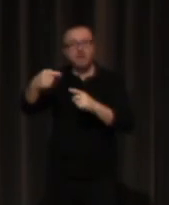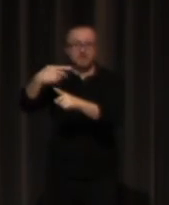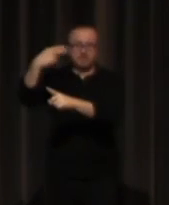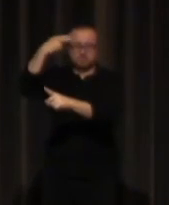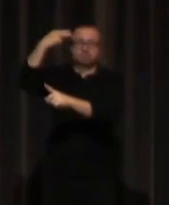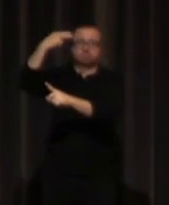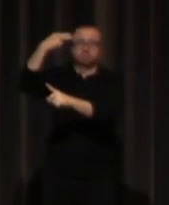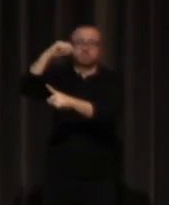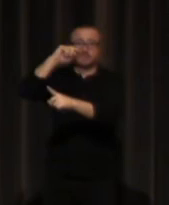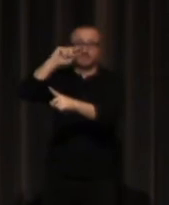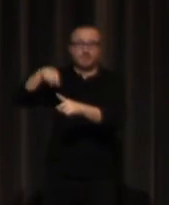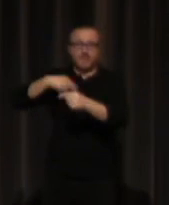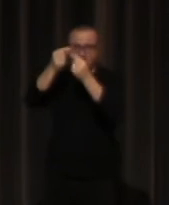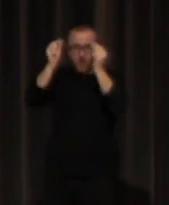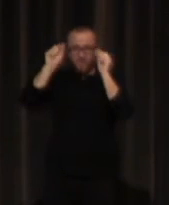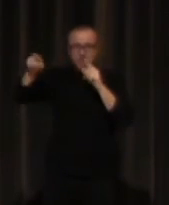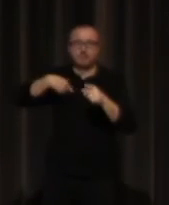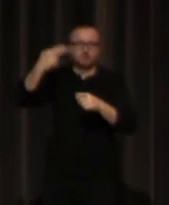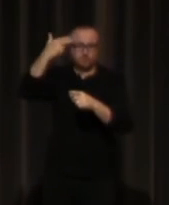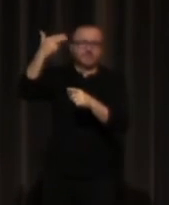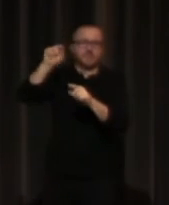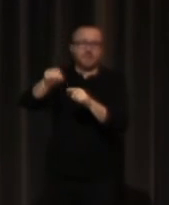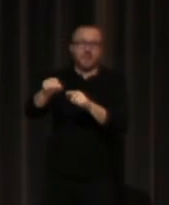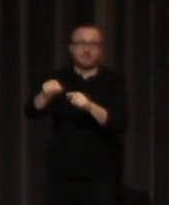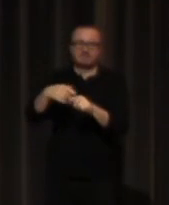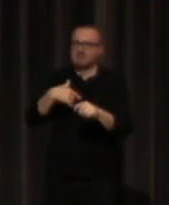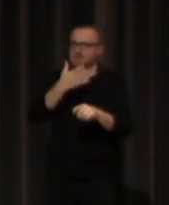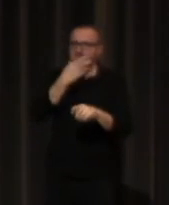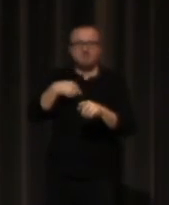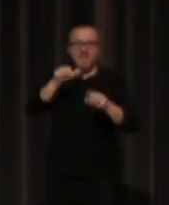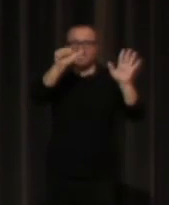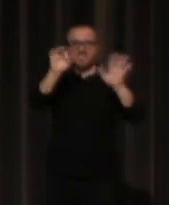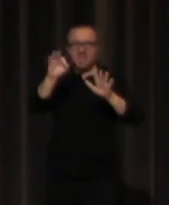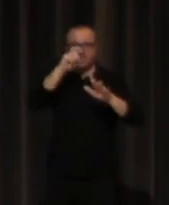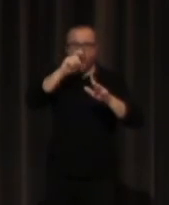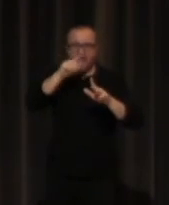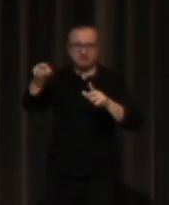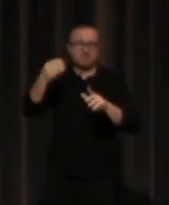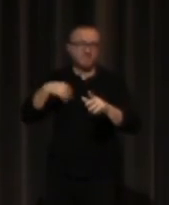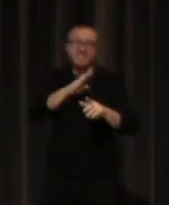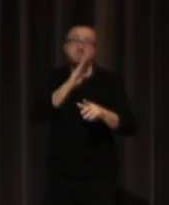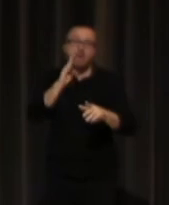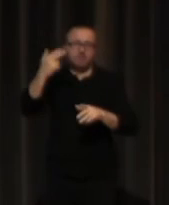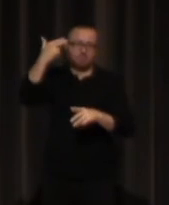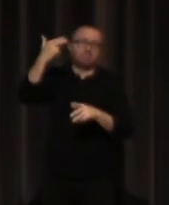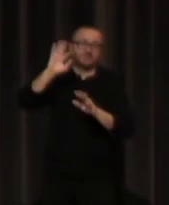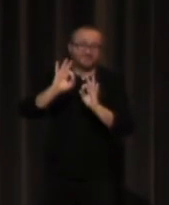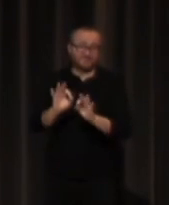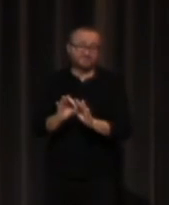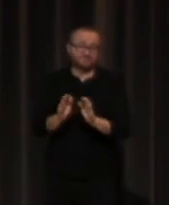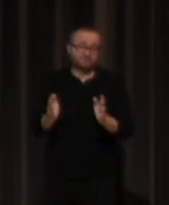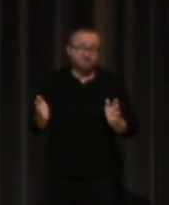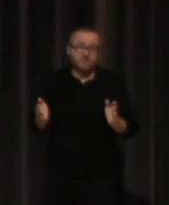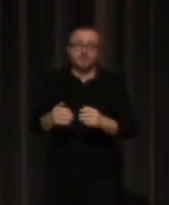Carintia, eslovena, i realment a l'edat dels uns 60 anys o així va suïcidar-se. I Peter